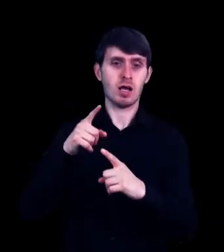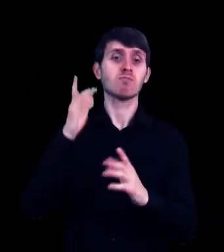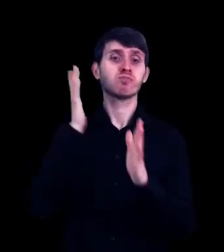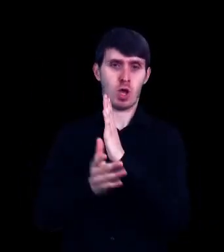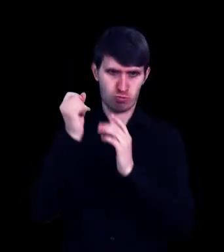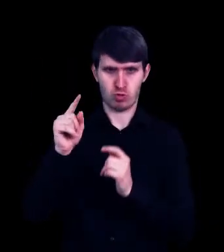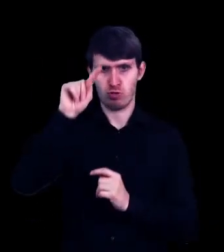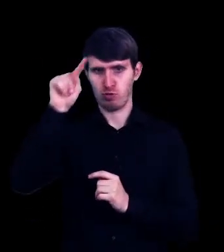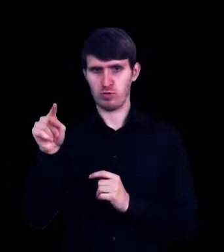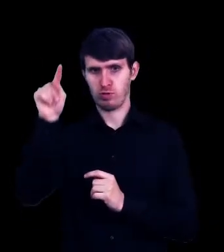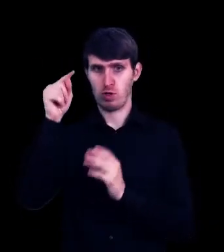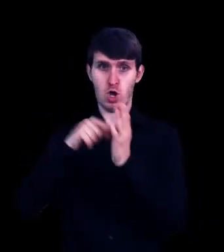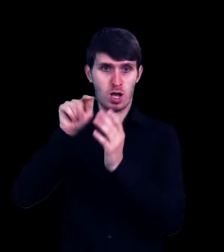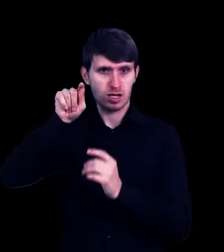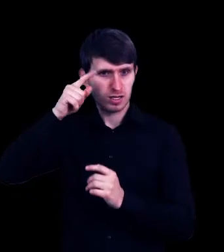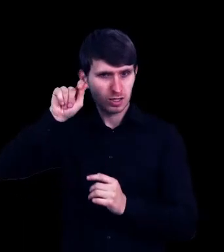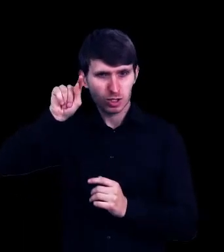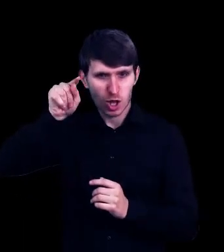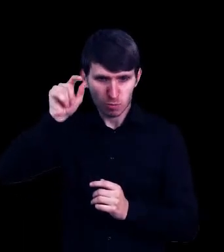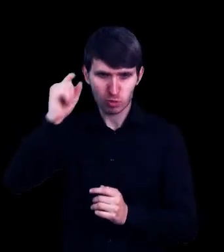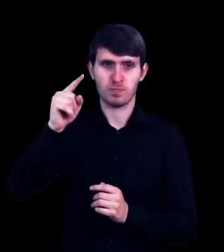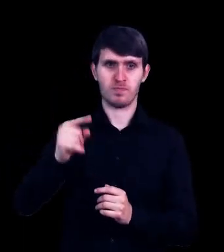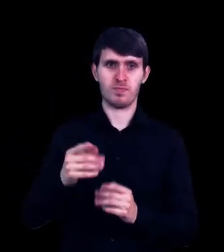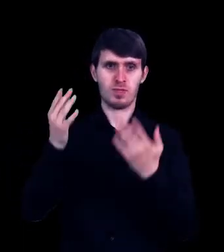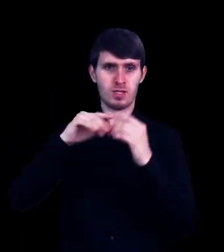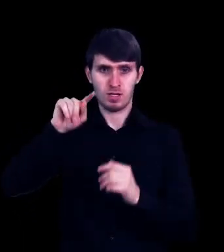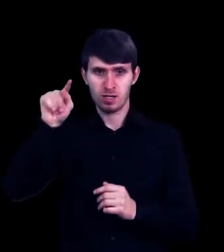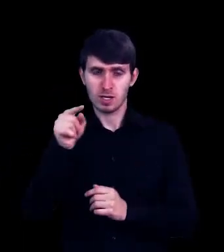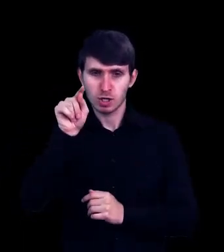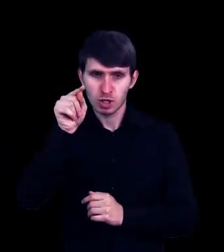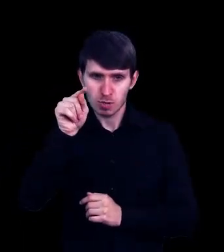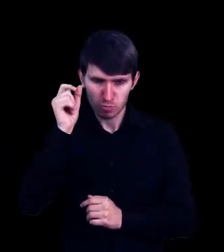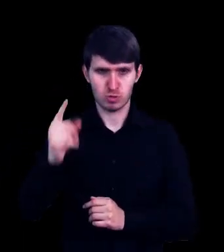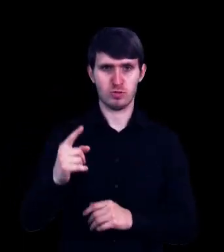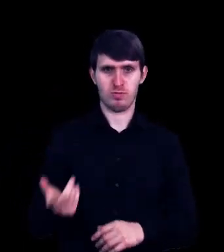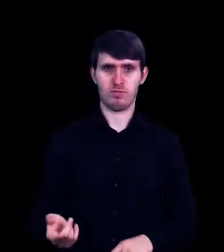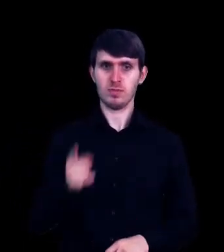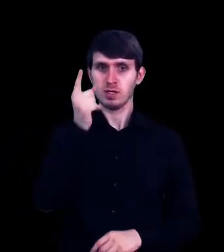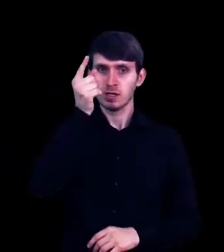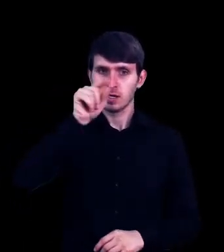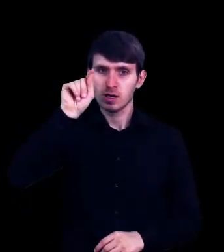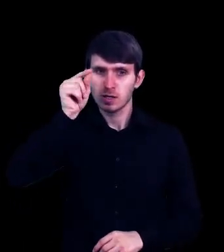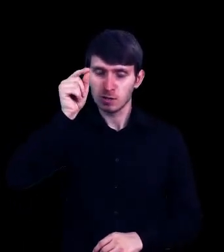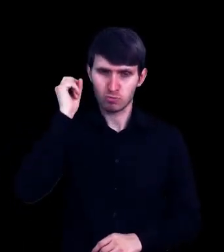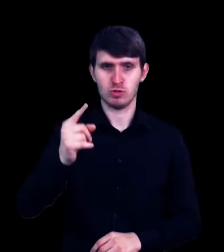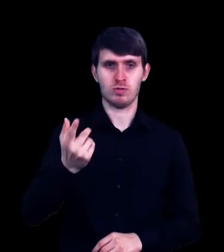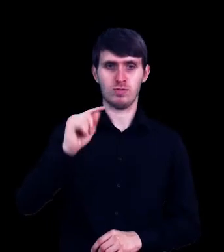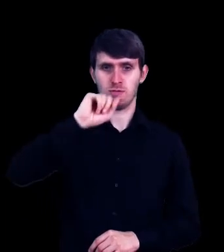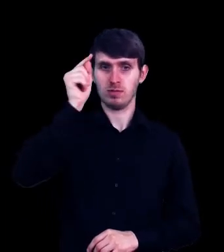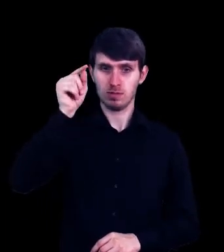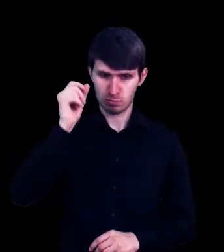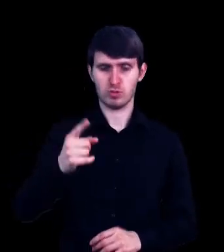I wtedy kąt prosty jest tutaj. Jeżeli jest tutaj, to też jest tutaj, tutaj